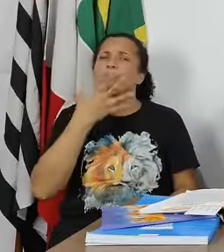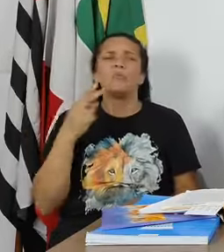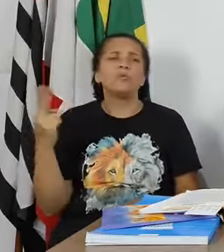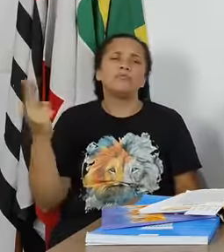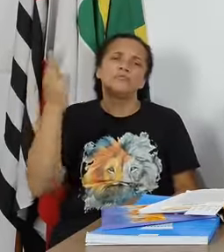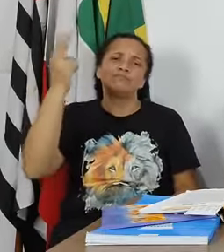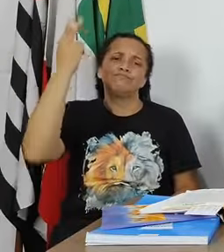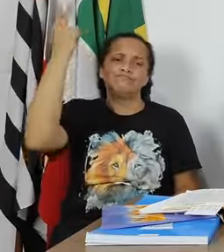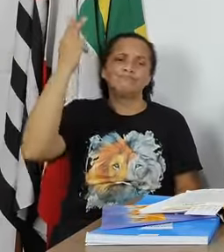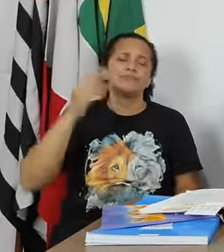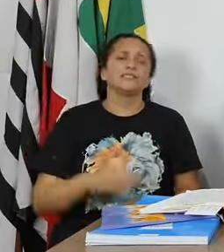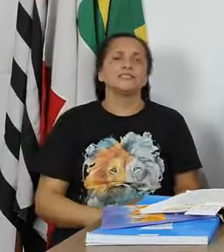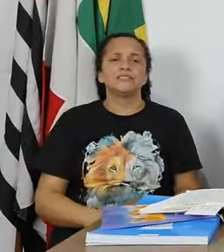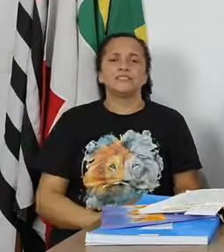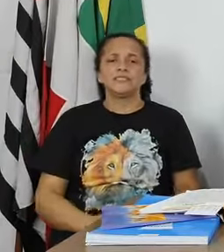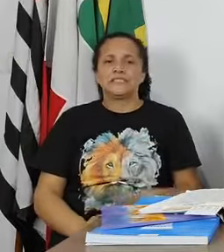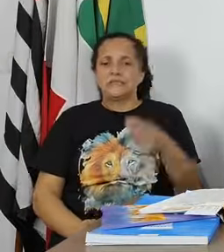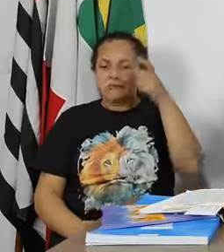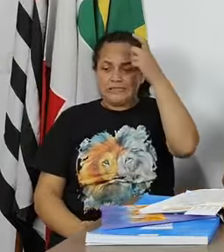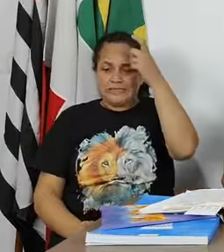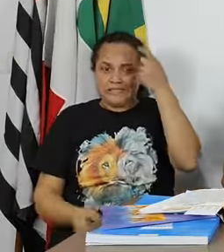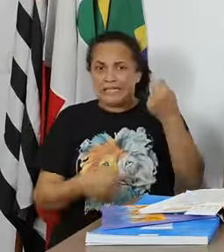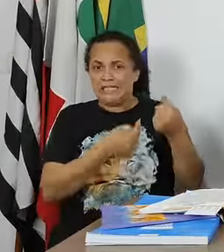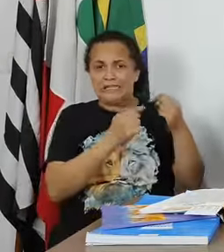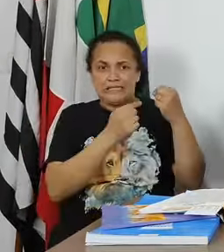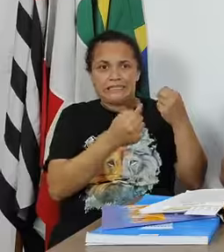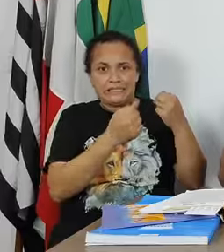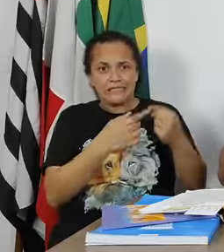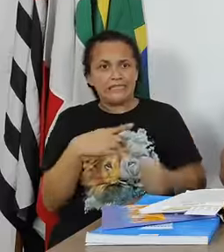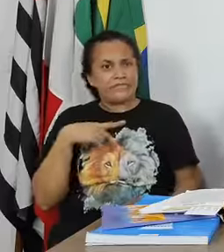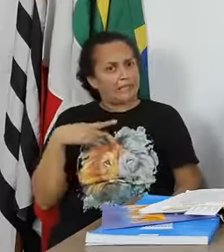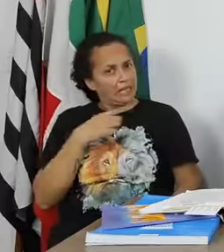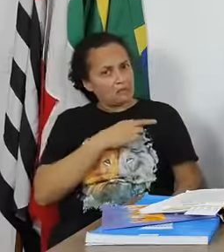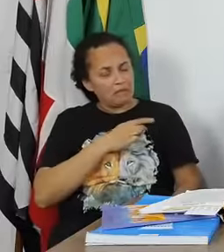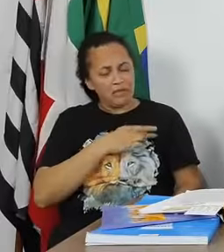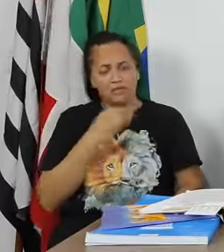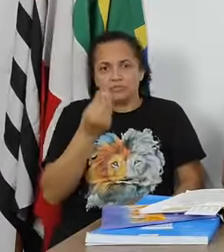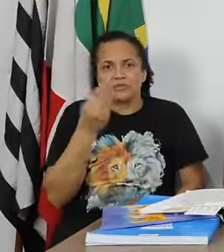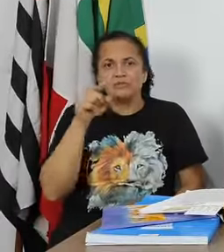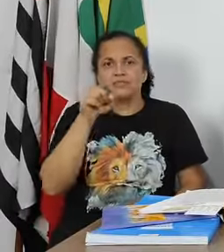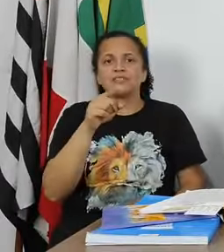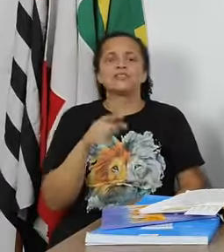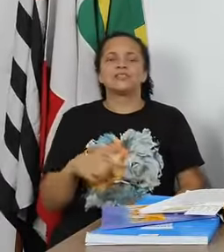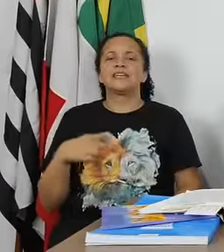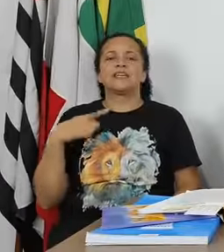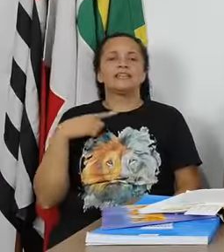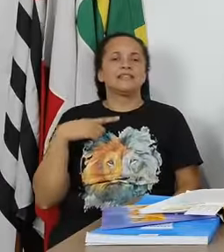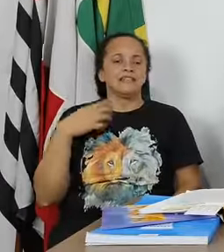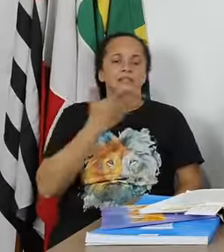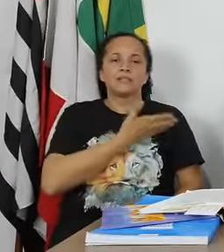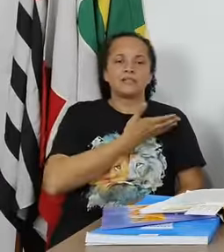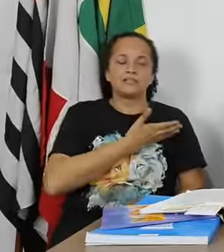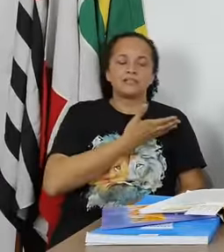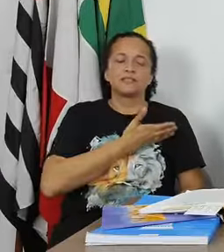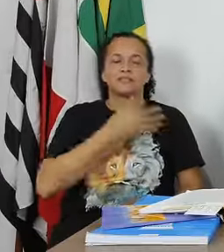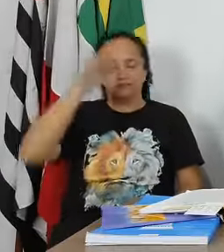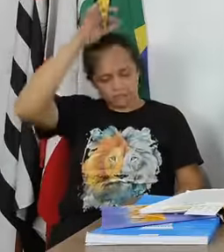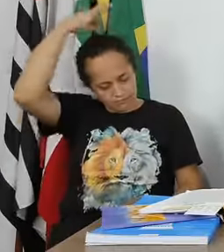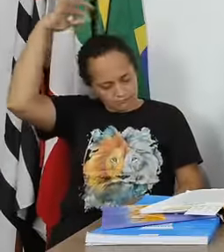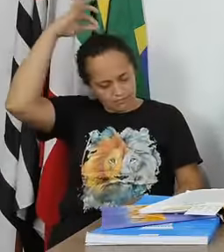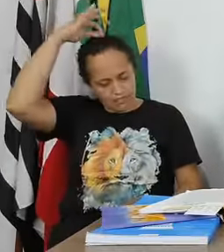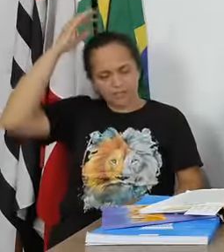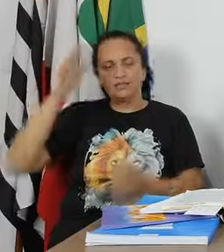o inimigo, ele teme quando as pessoas começam a ter relacionamento com o Espírito Santo, praticar as leis espirituais, a meditação, a oração,